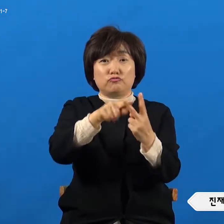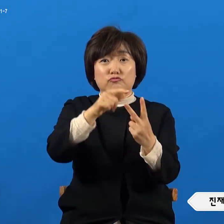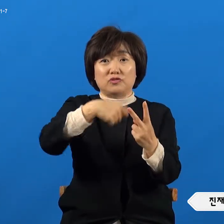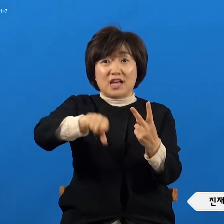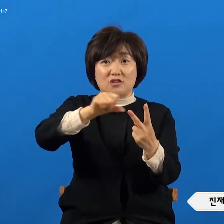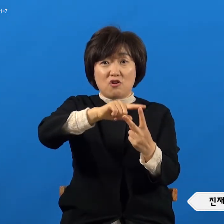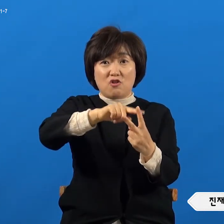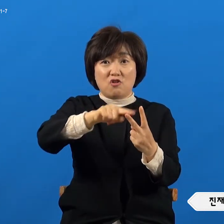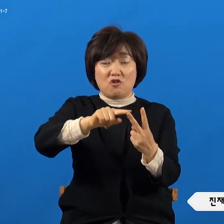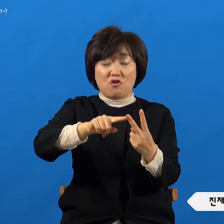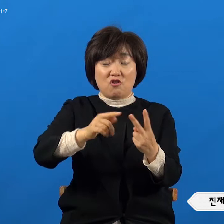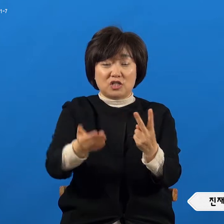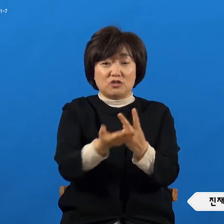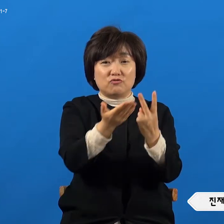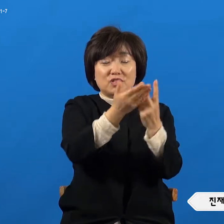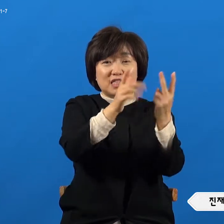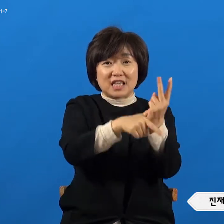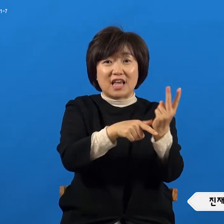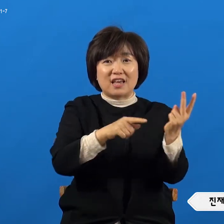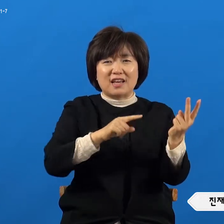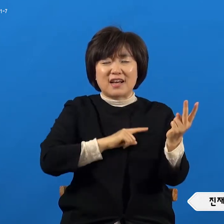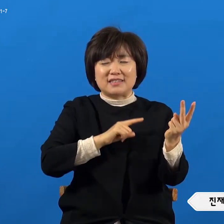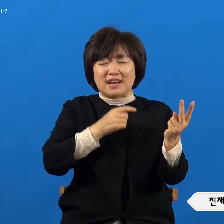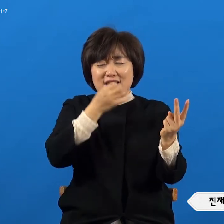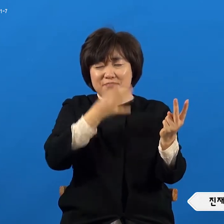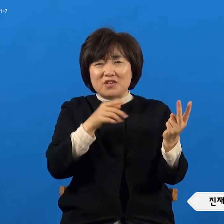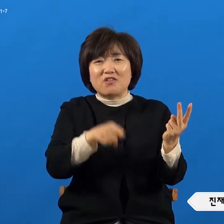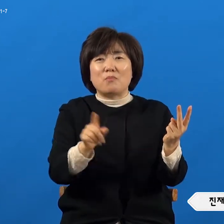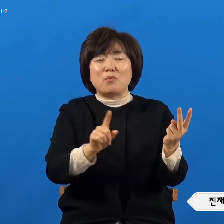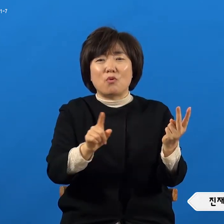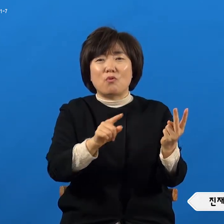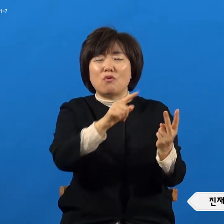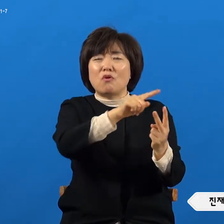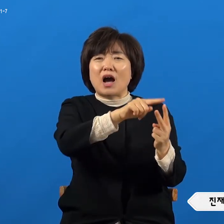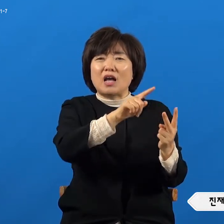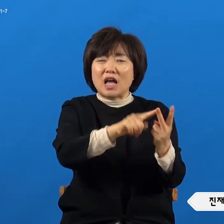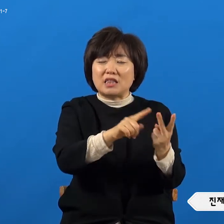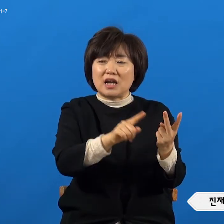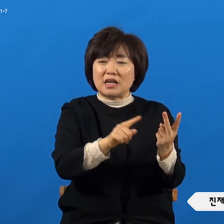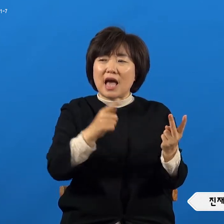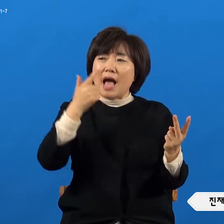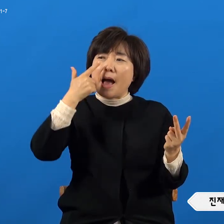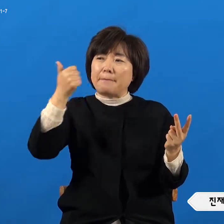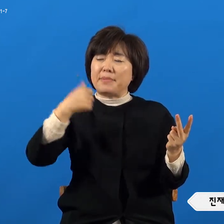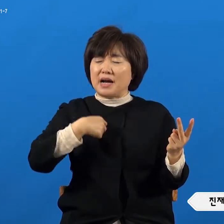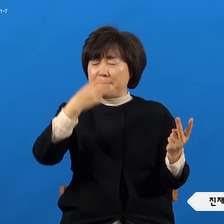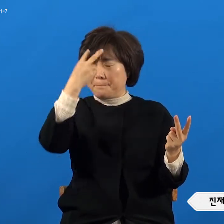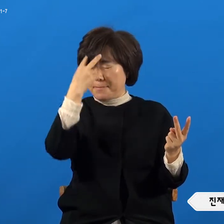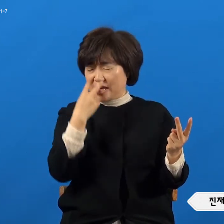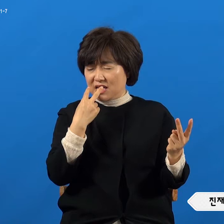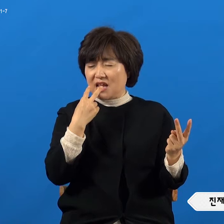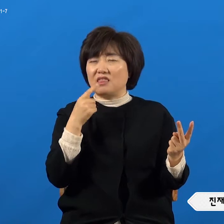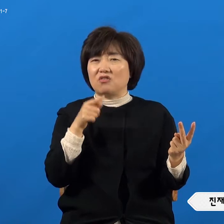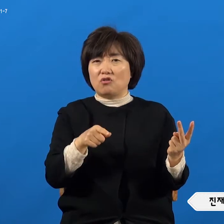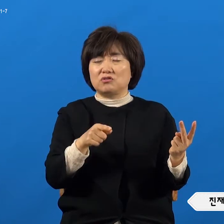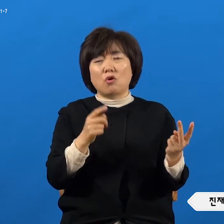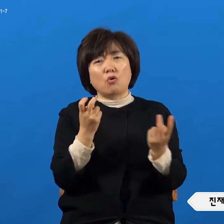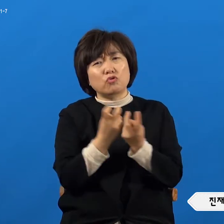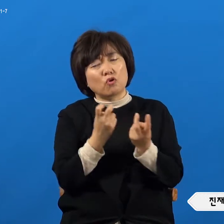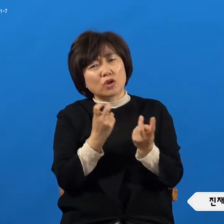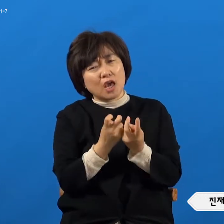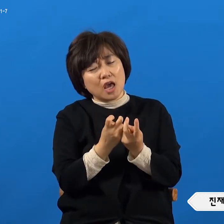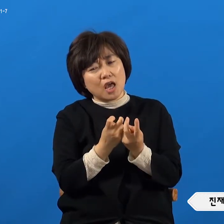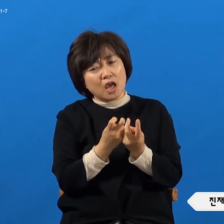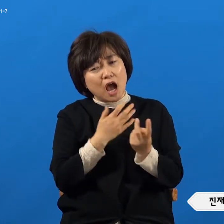기르면서 강영우 박사의 가장 어려웠던 것은 그 아이들에게 아빠가 맹인이란 사실을